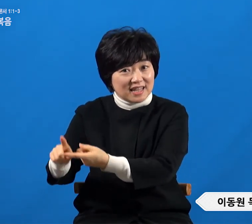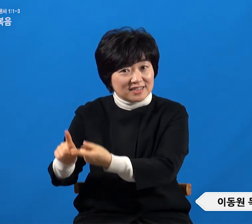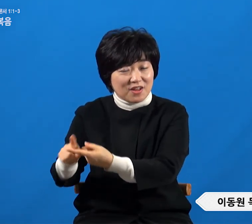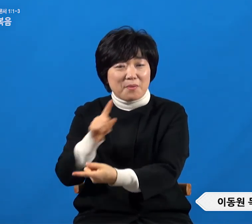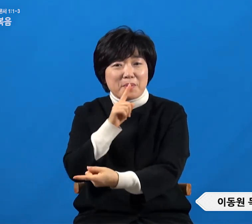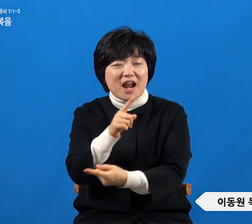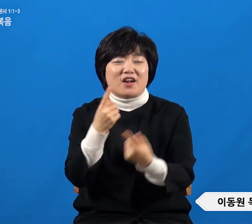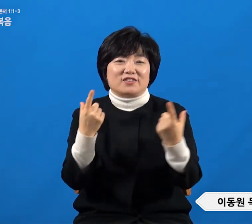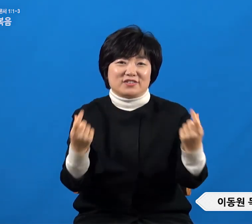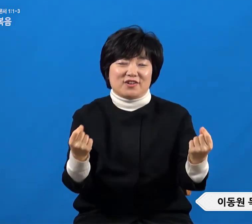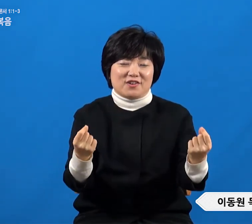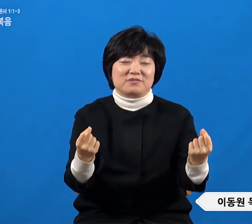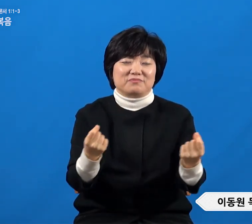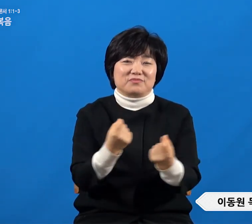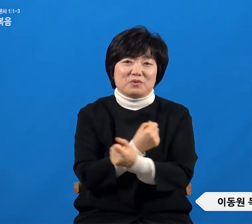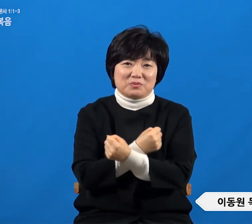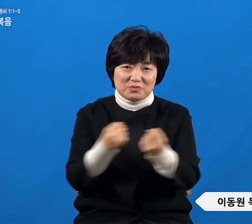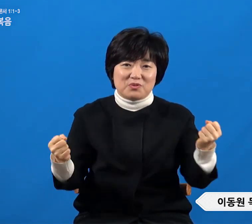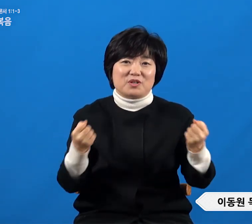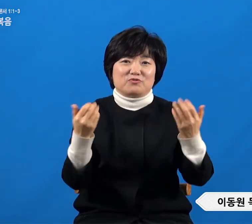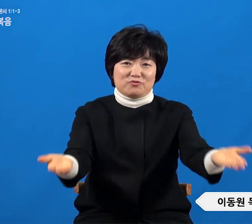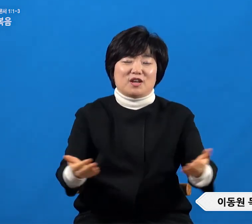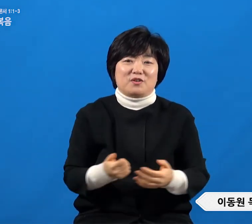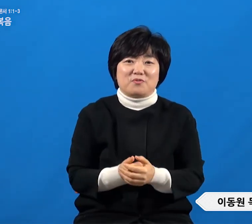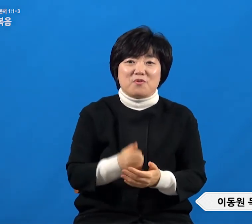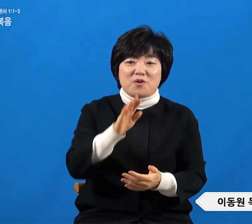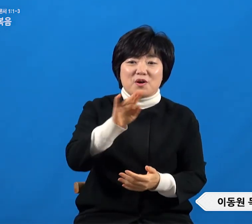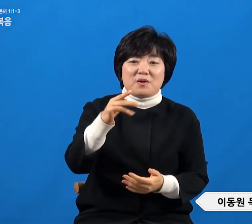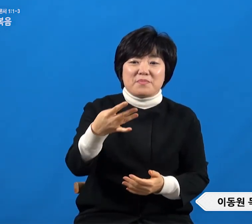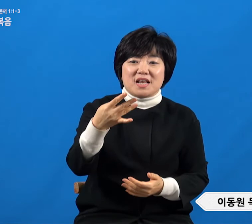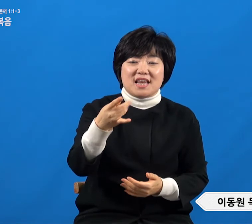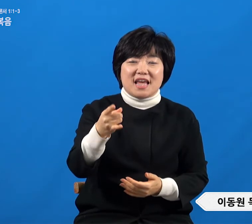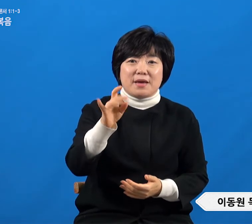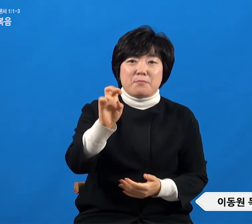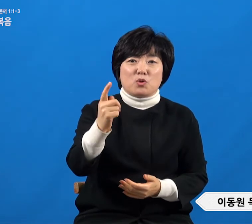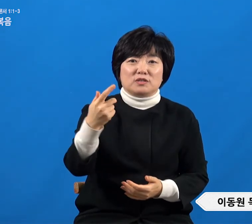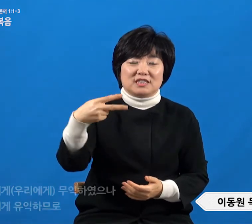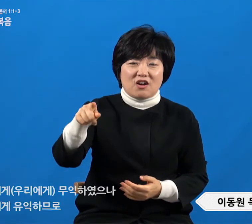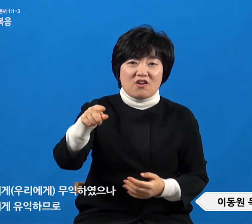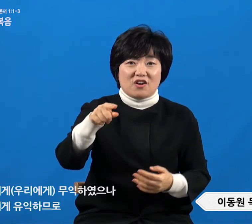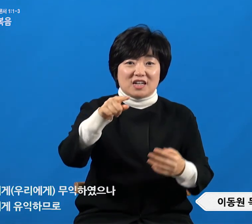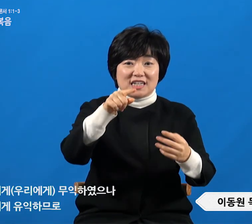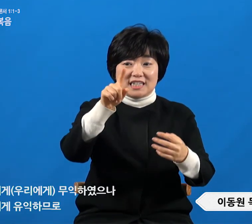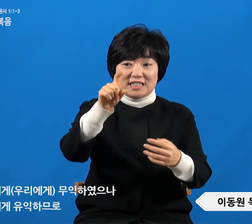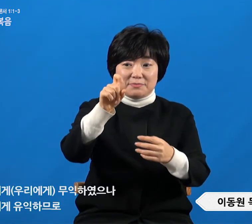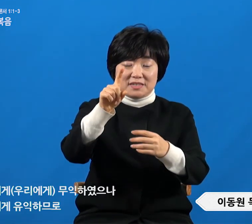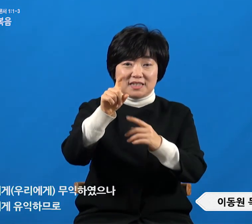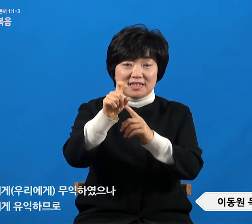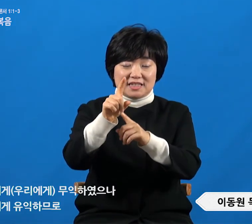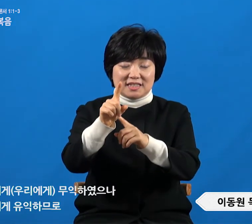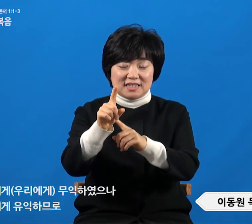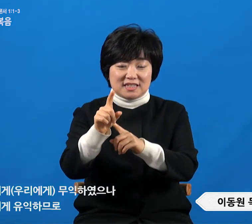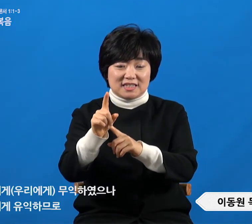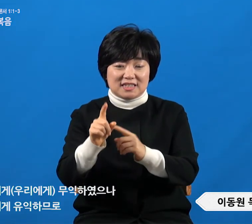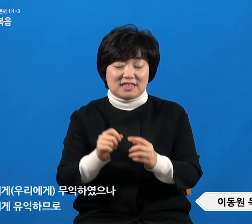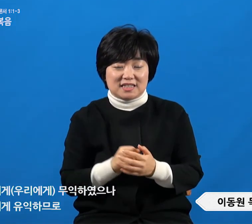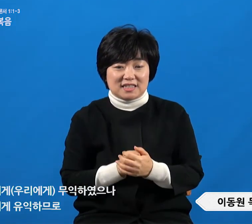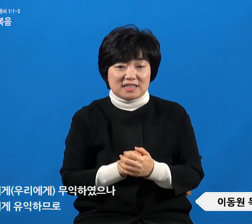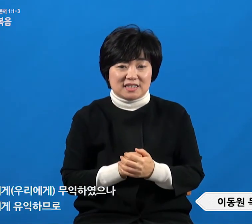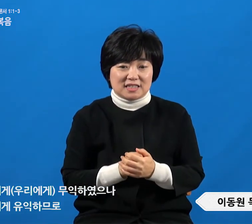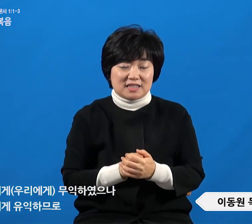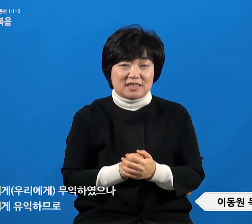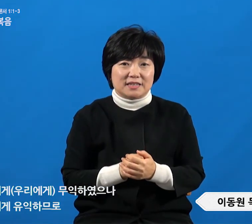이 증언이 가능해질 것입니다. 필레몬서 11절 12절 말씀이에요. 이 클라이맥스입니다. 다 같이